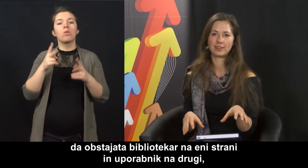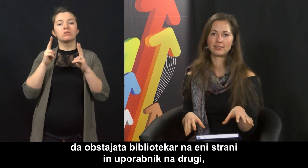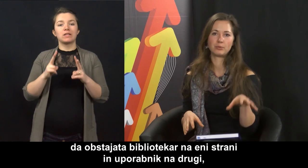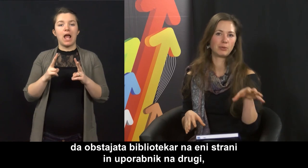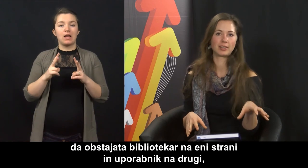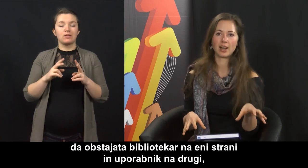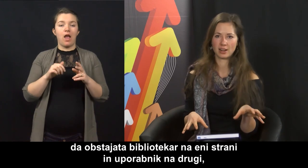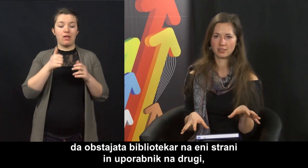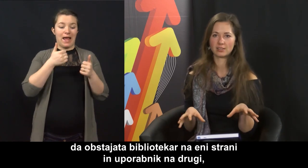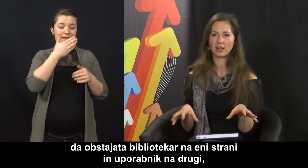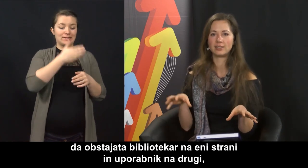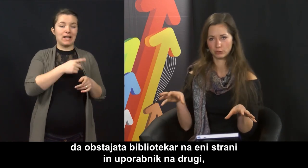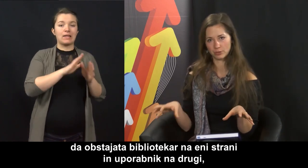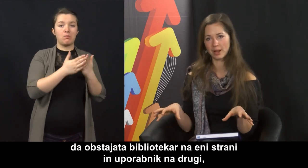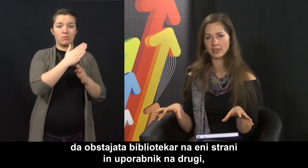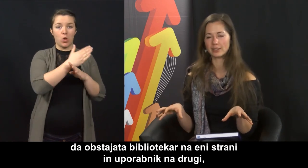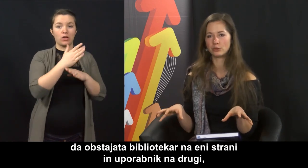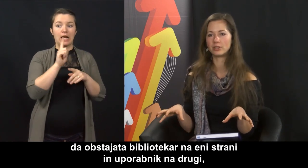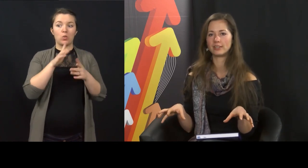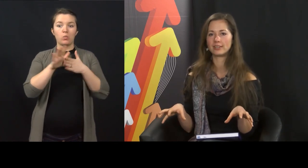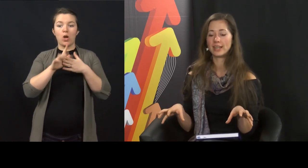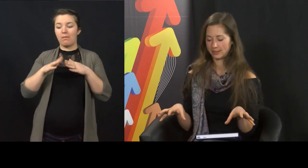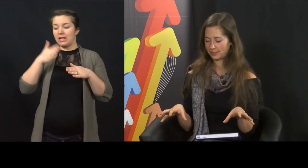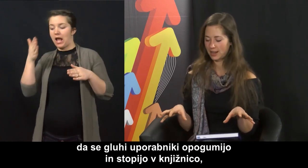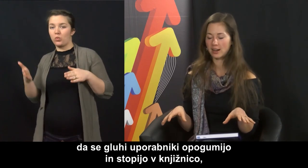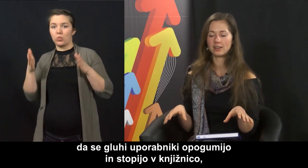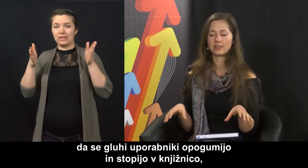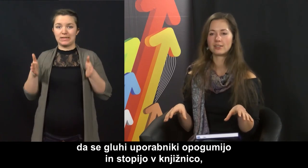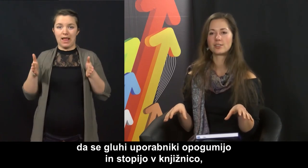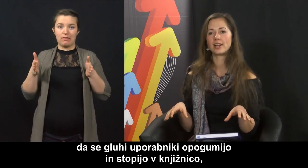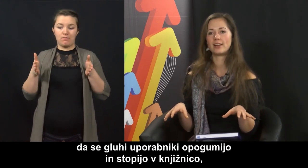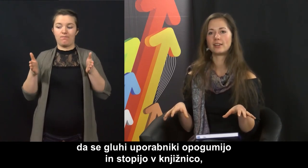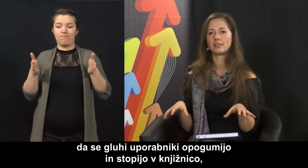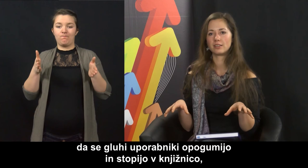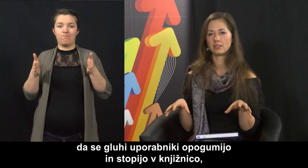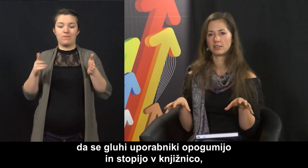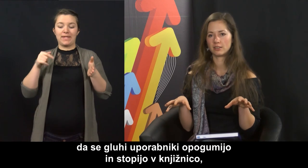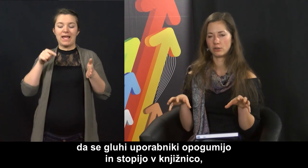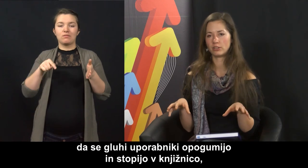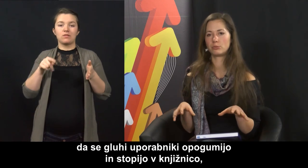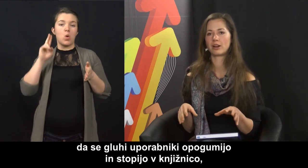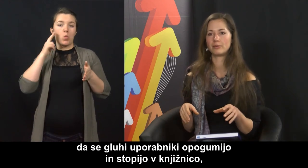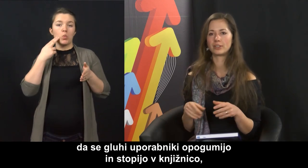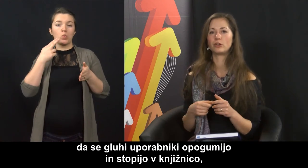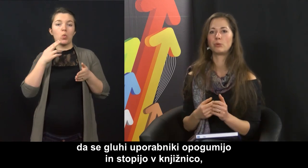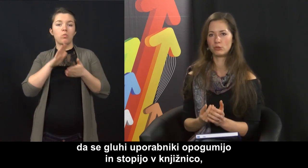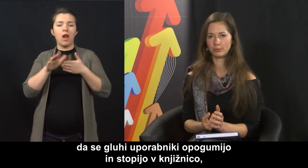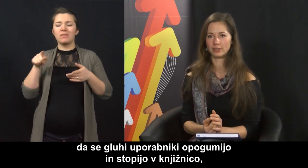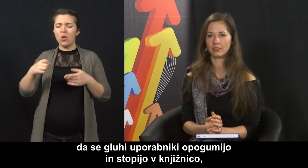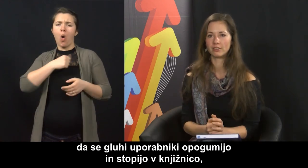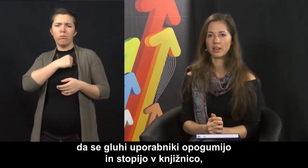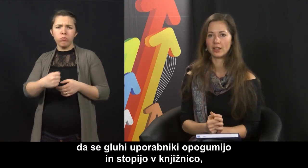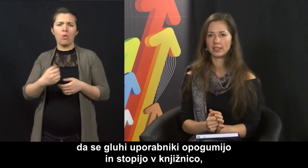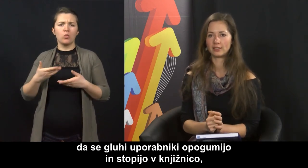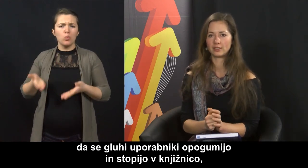obstajata bibliotekar na eni strani in uporabnik na drugi, da se gluhi uporabniki